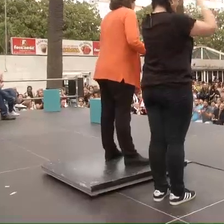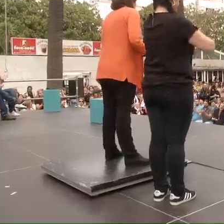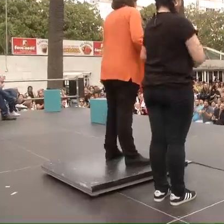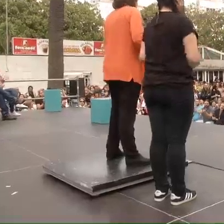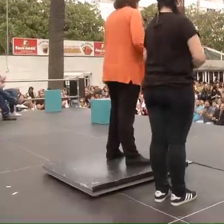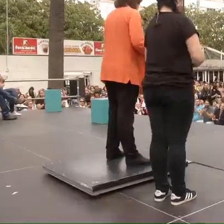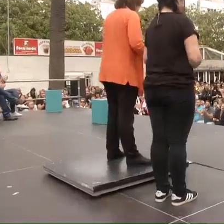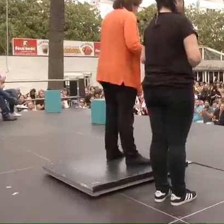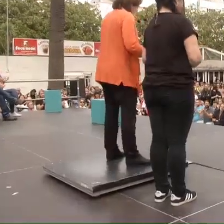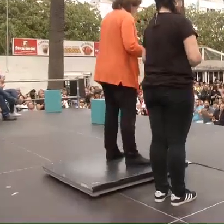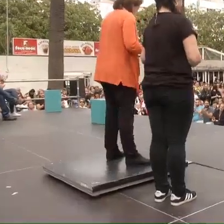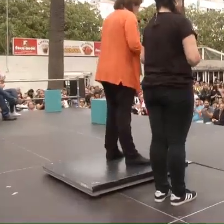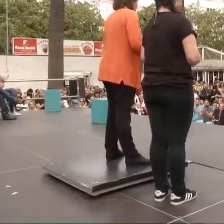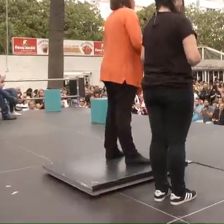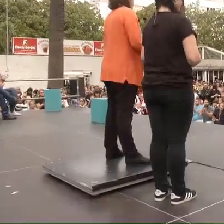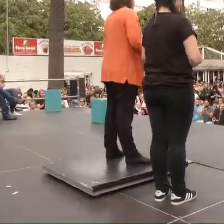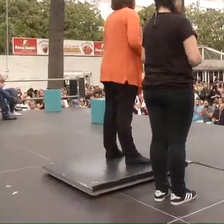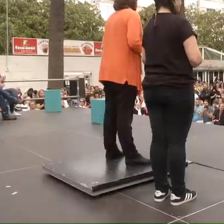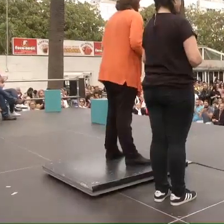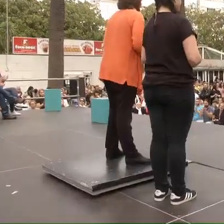Pero no solo no vale